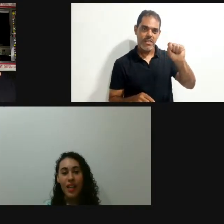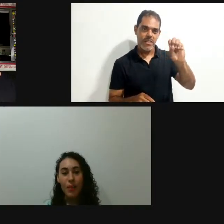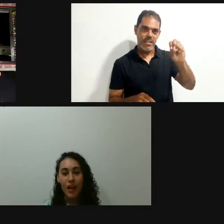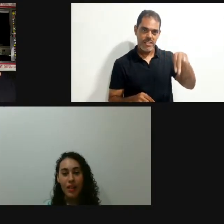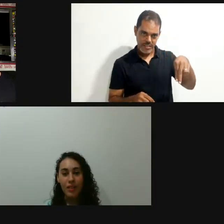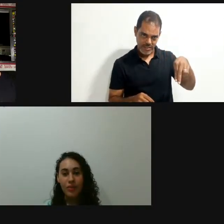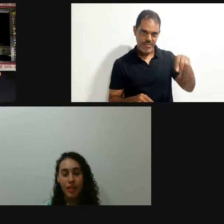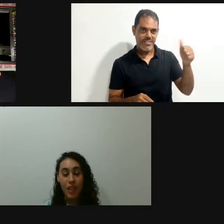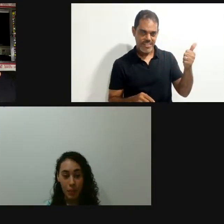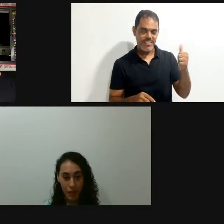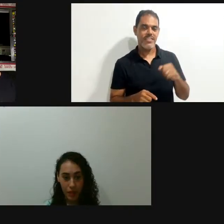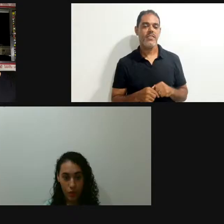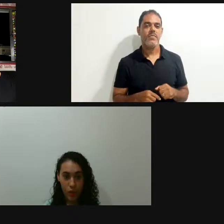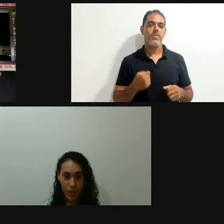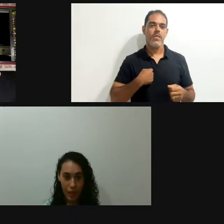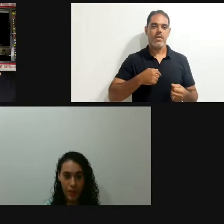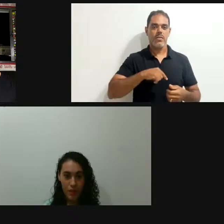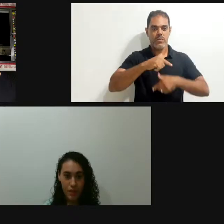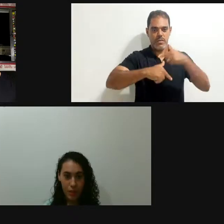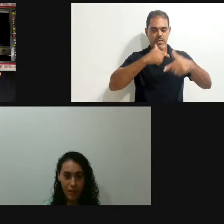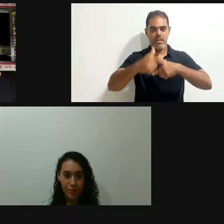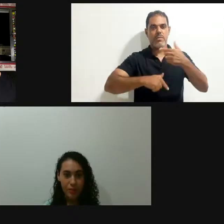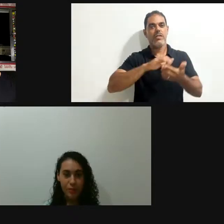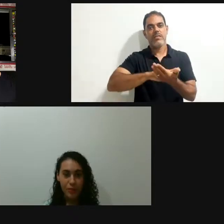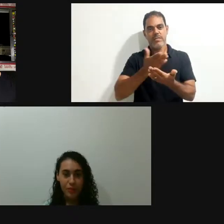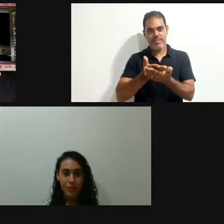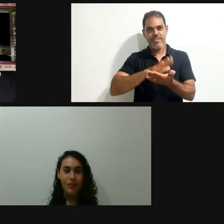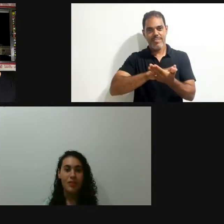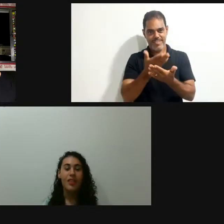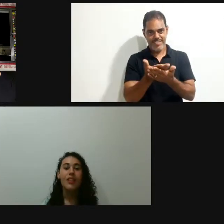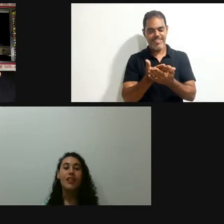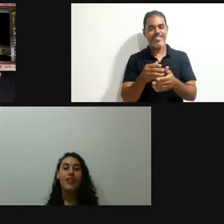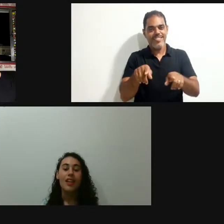ele trabalha como intérprete também.